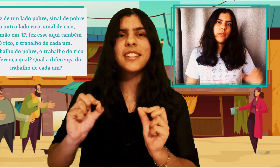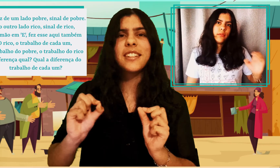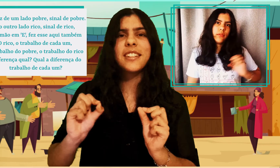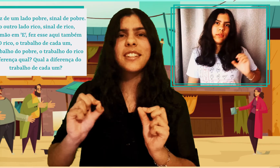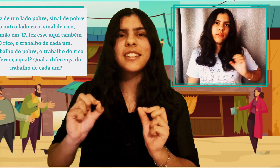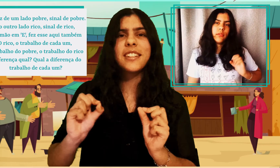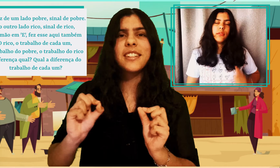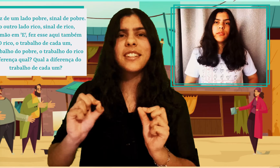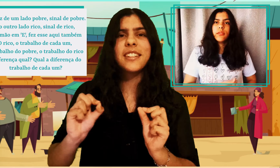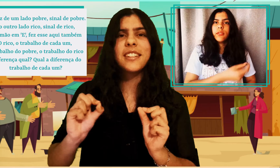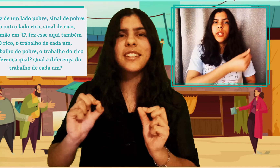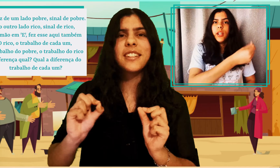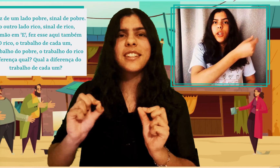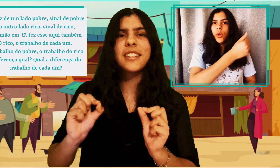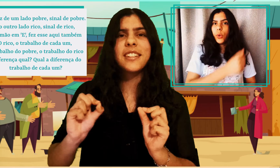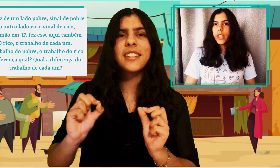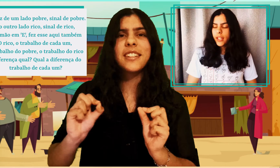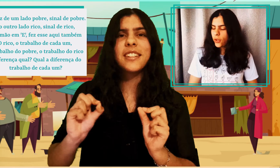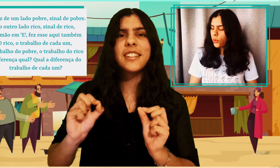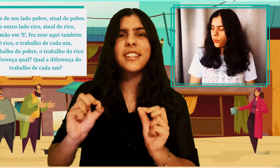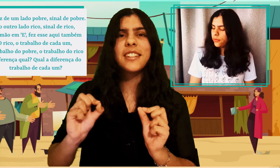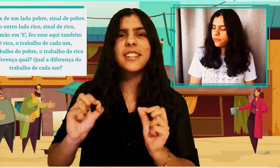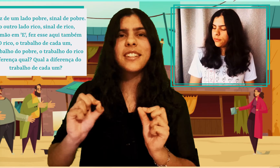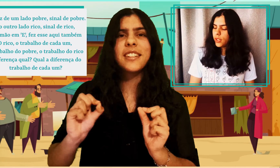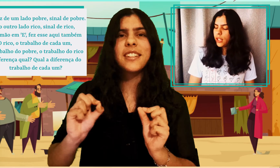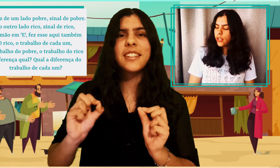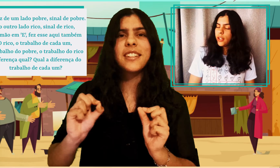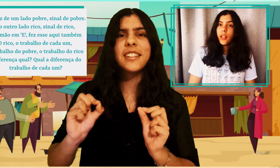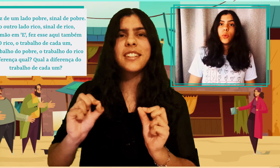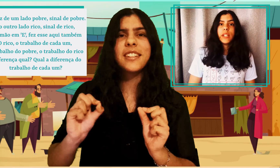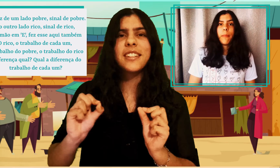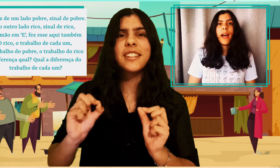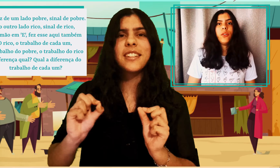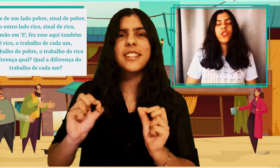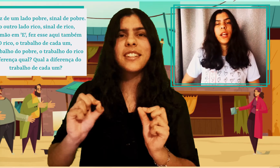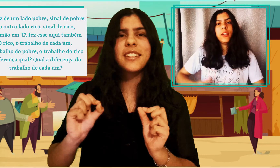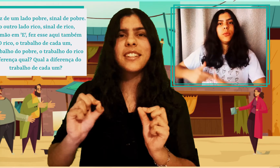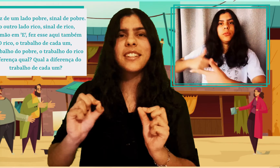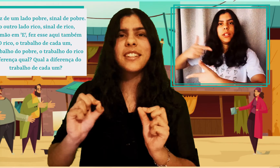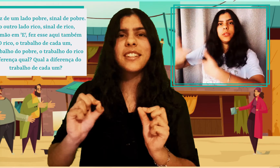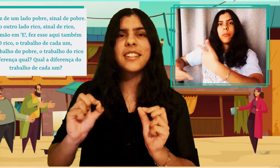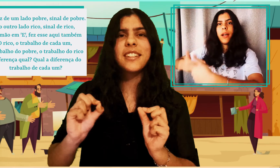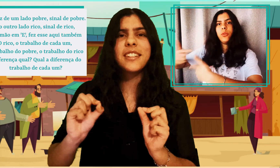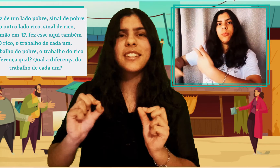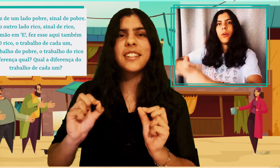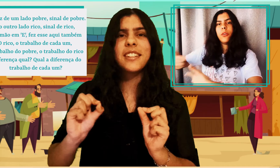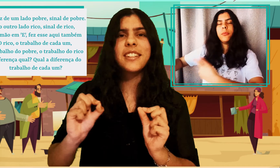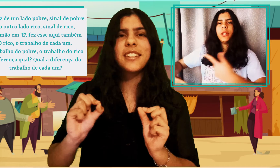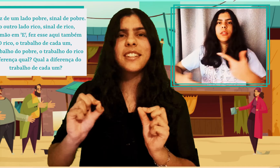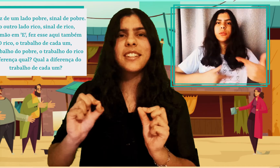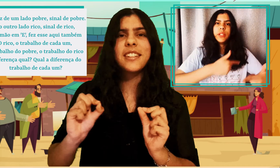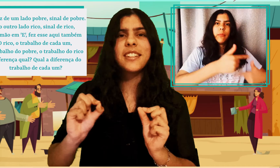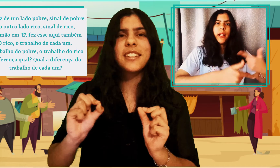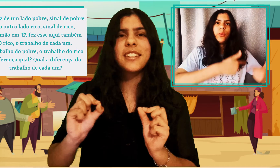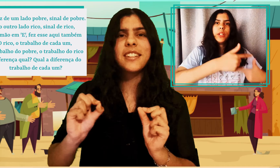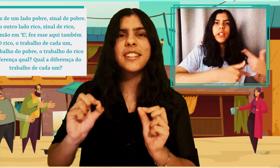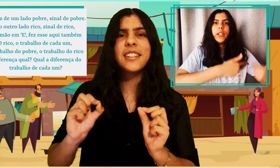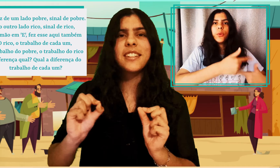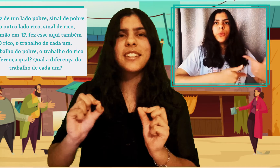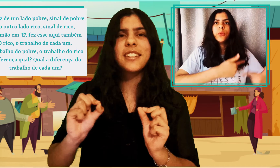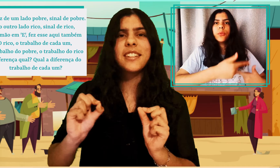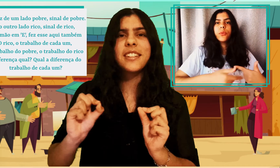também. O rico. O trabalho de cada um, né? O trabalho do pobre. O trabalho